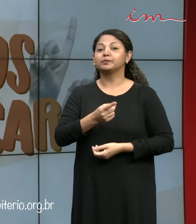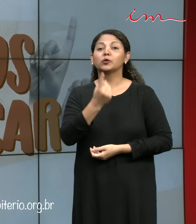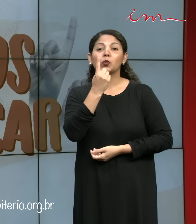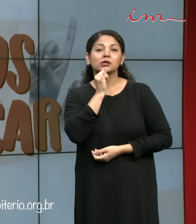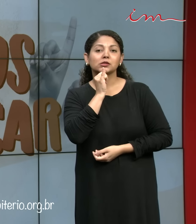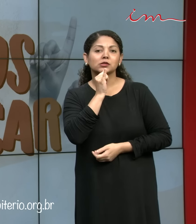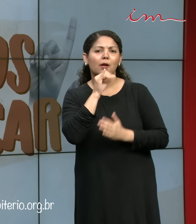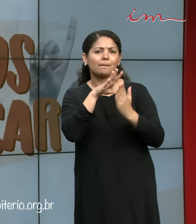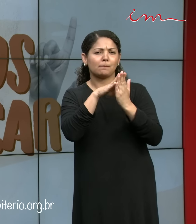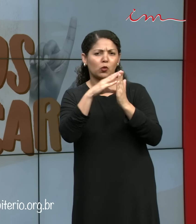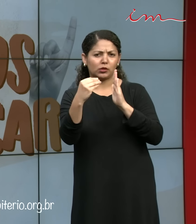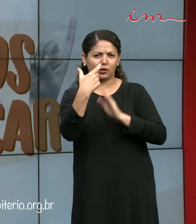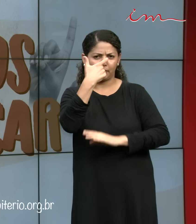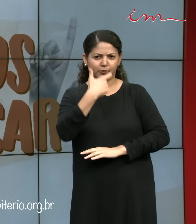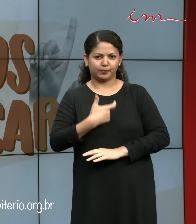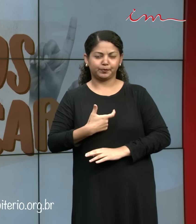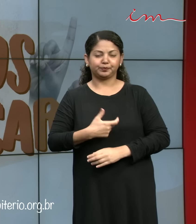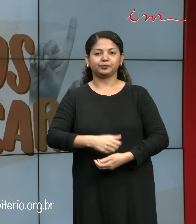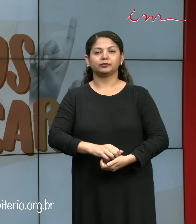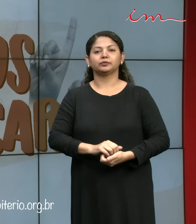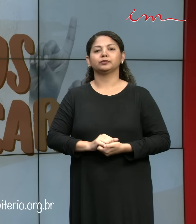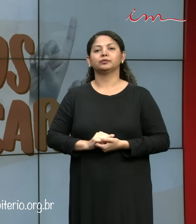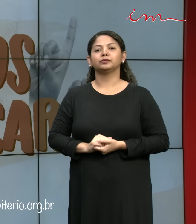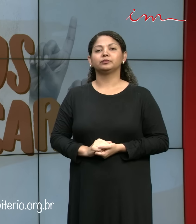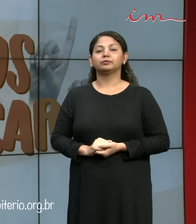evento Trombetas e Festas 2024.